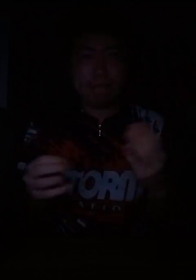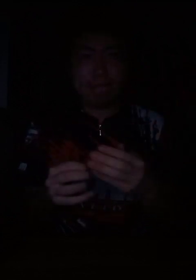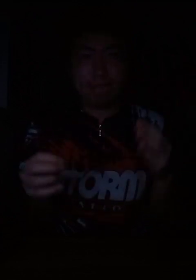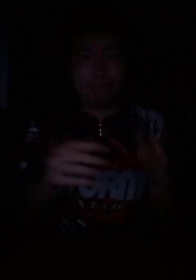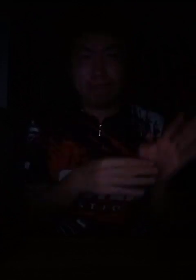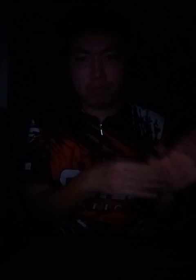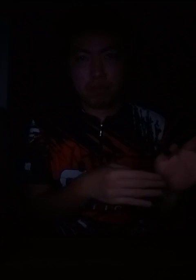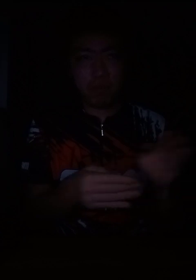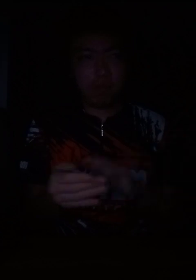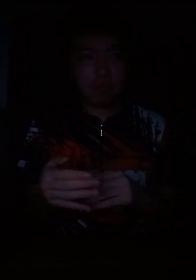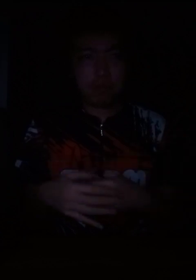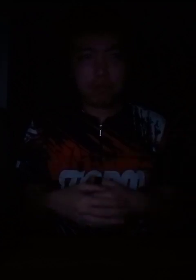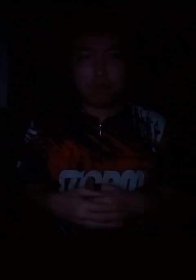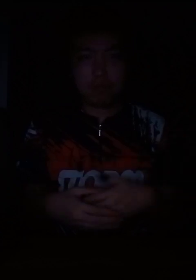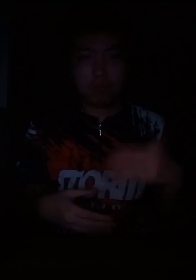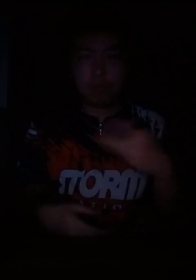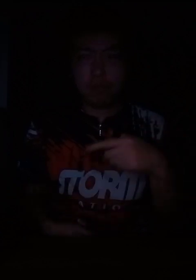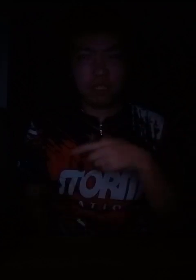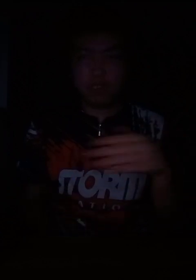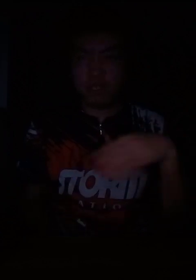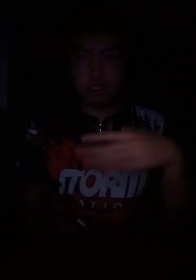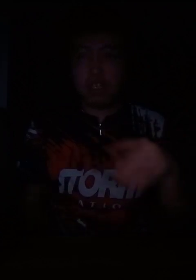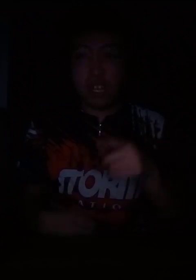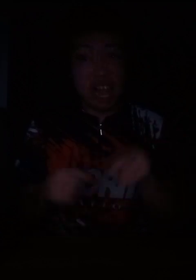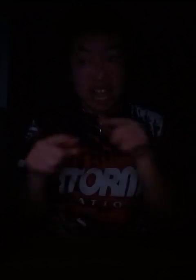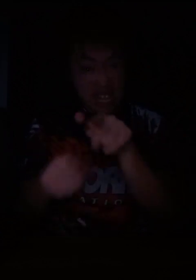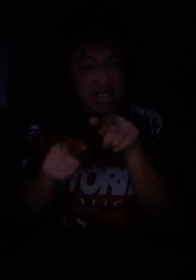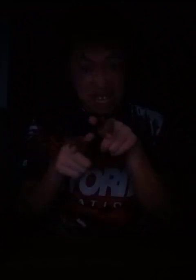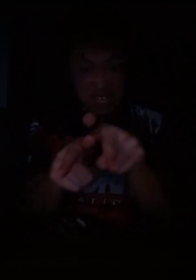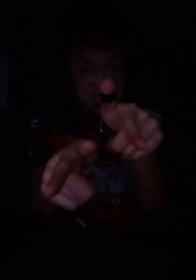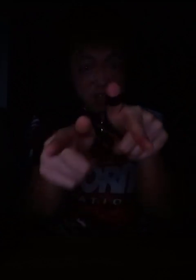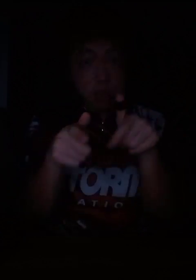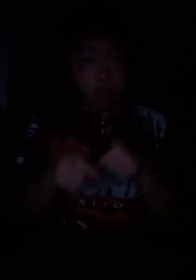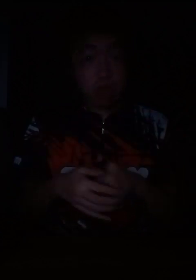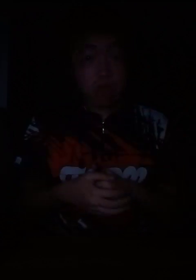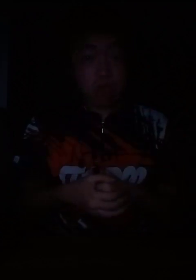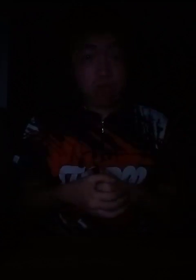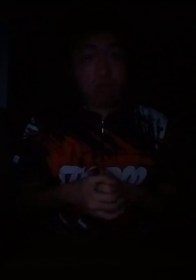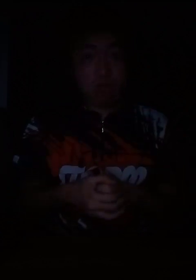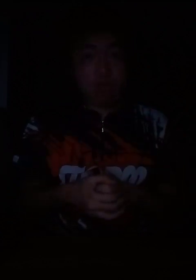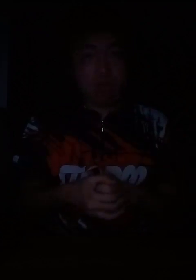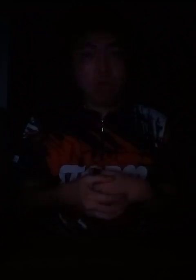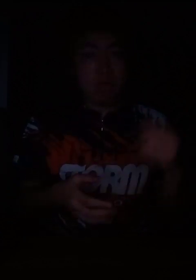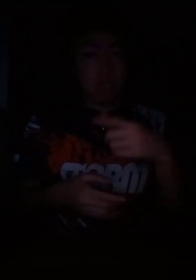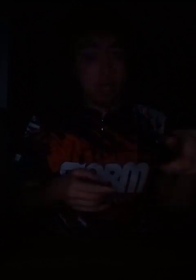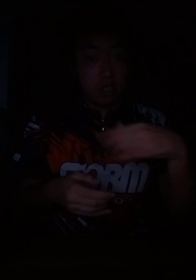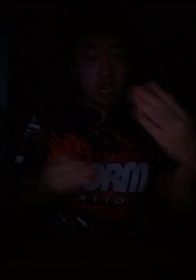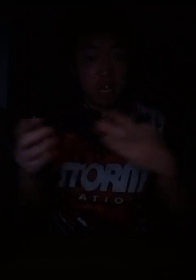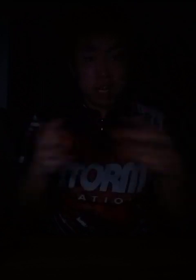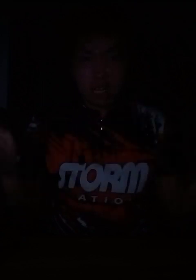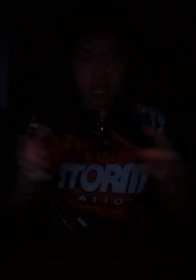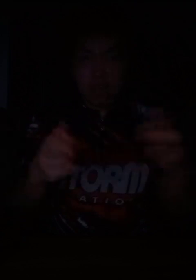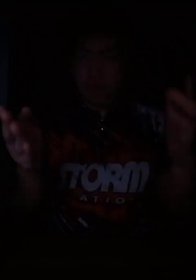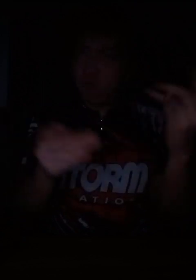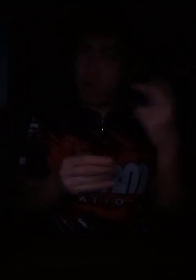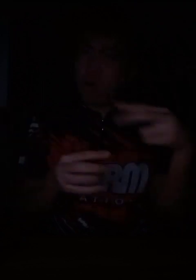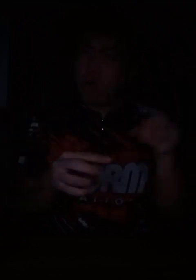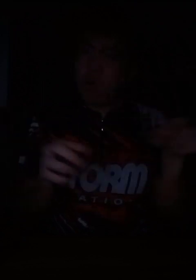것이라 생각했지만 그대로 가버리자 곧장 따라갔다고 말했습니다. 1km쯤 따라간 끝에 검정색 차가